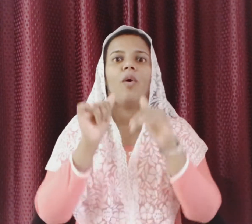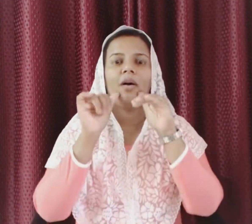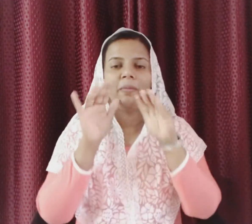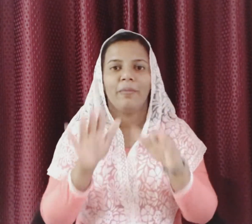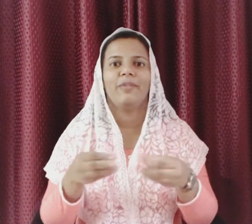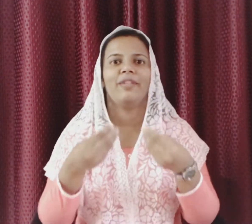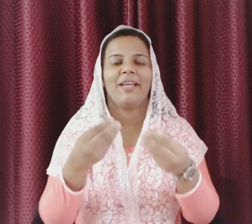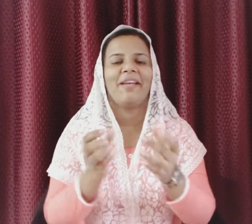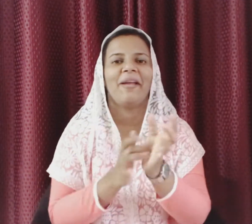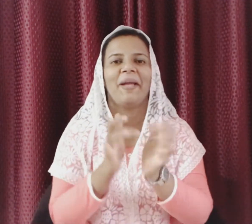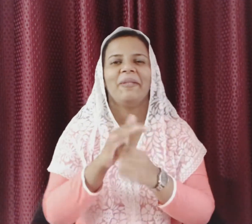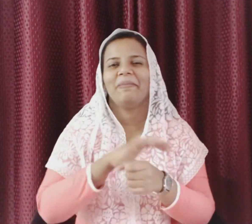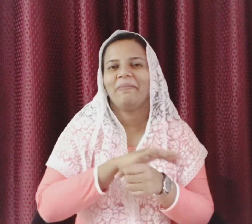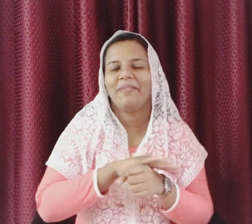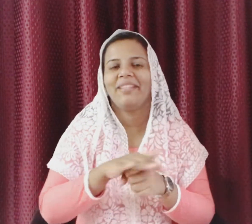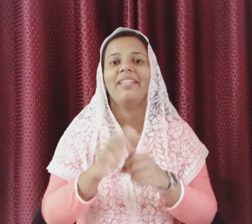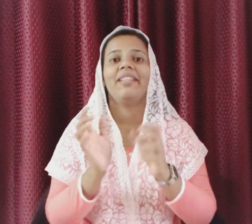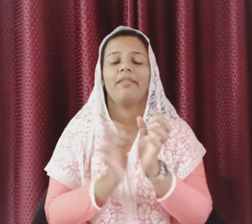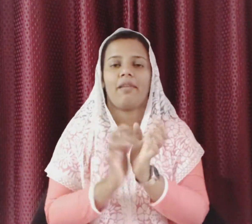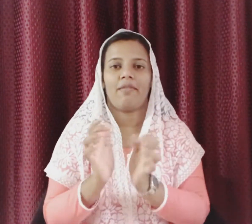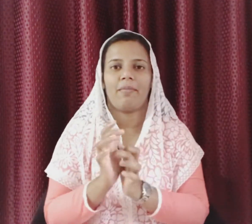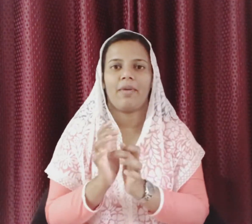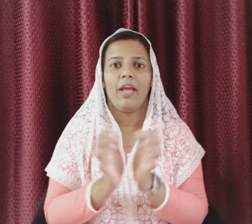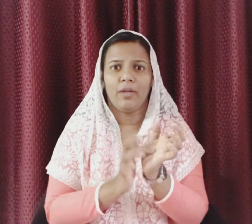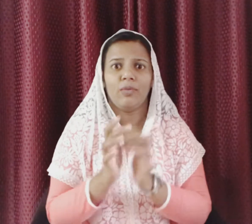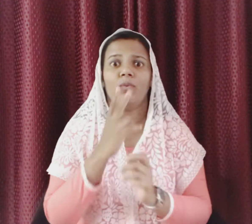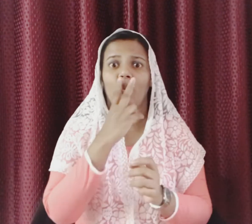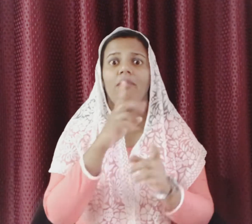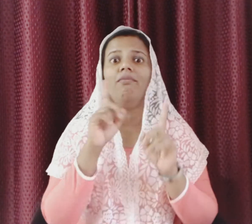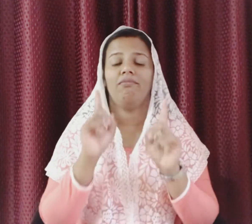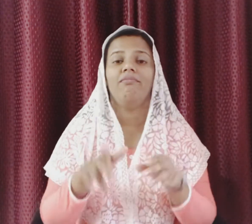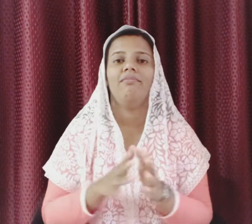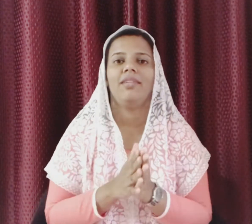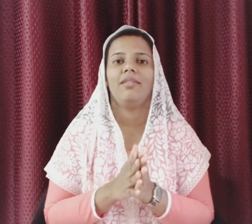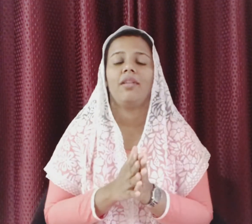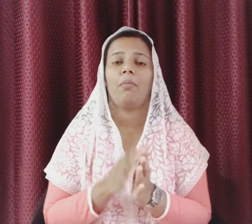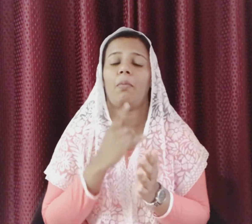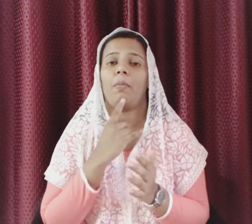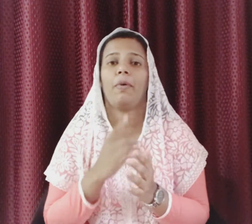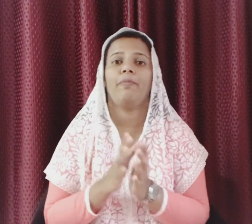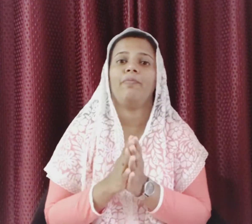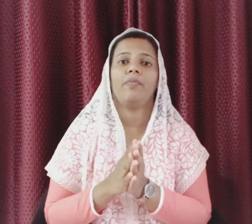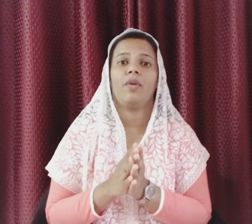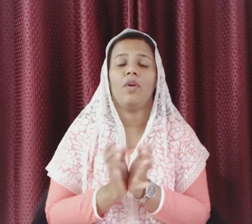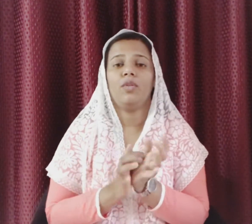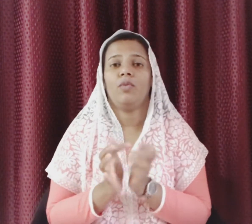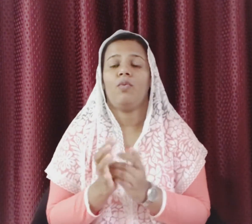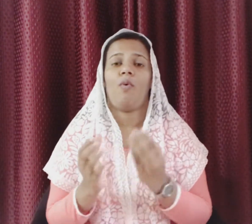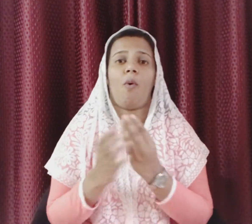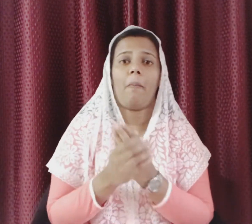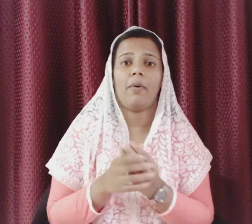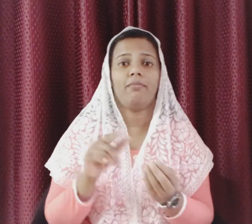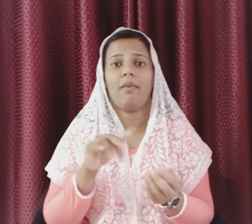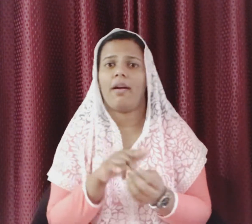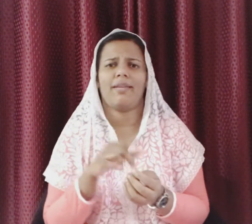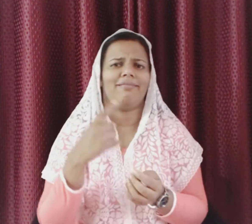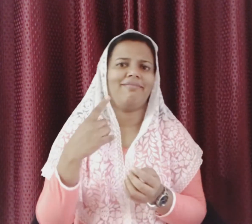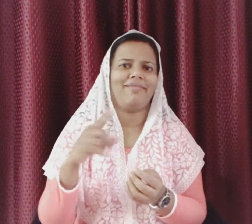തരുവാൻ മതിയായ ദൈവമാണ്. അമേൻ. കർത്താവിങ്കിലേക്ക് തിരിയണം. അപ്പോൾ നമ്മൾ പറയും ഞാൻ കർത്താവിങ്കിൻ്റെ കൂടെ നടക്കുന്ന വ്യക്തിയാവുന്നു, ഓക്കെ, അല്ലെന്നല്ല